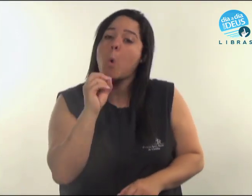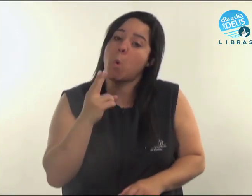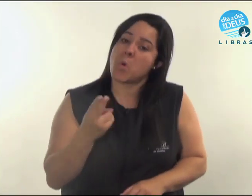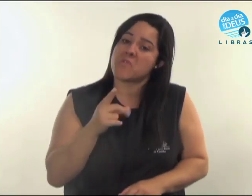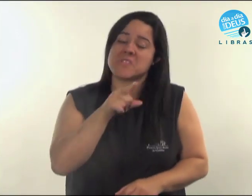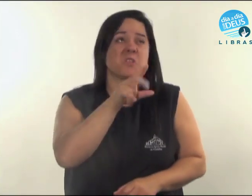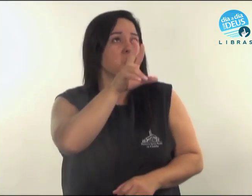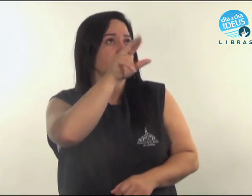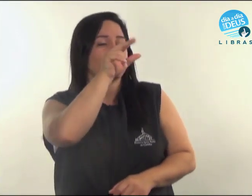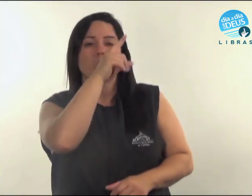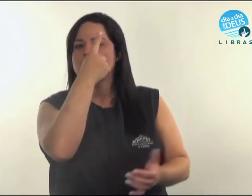com Ele.